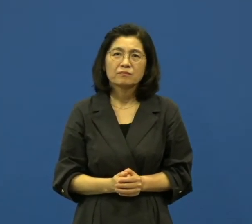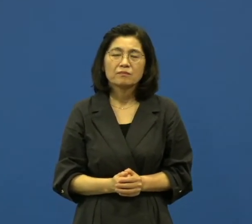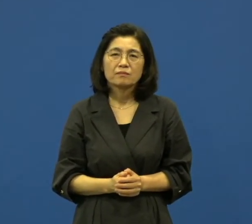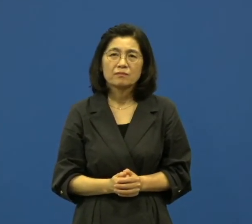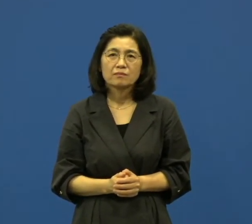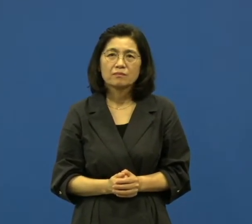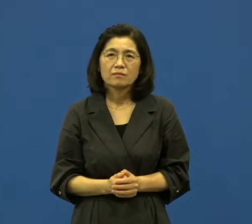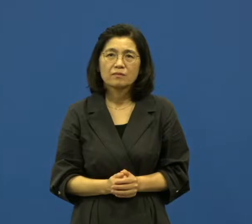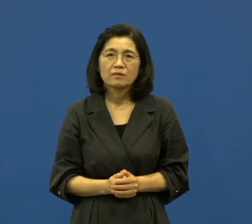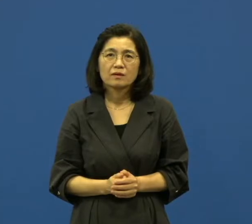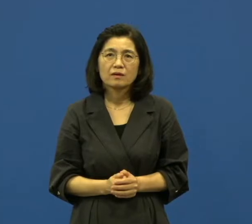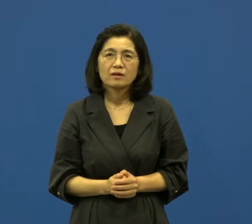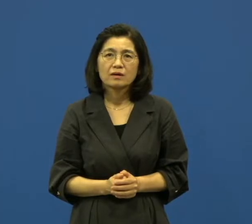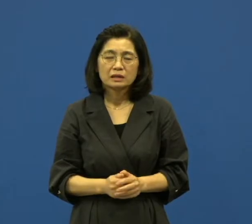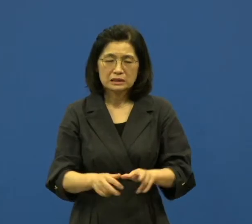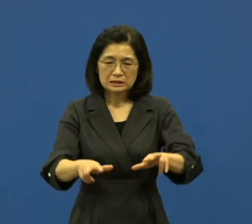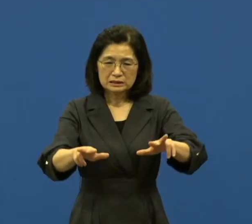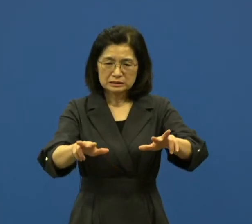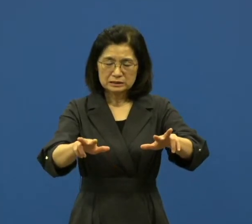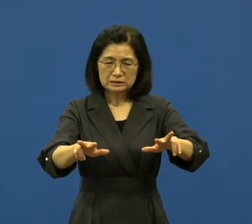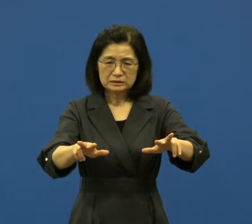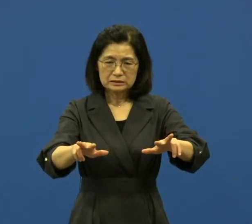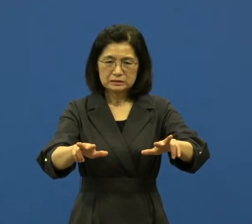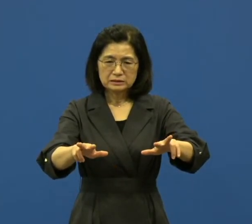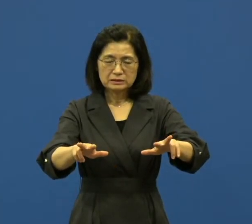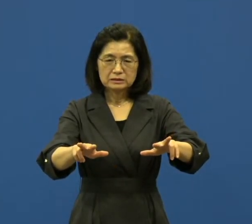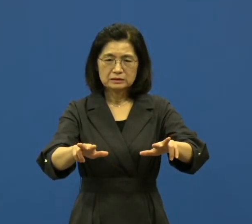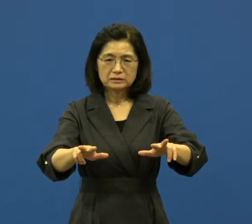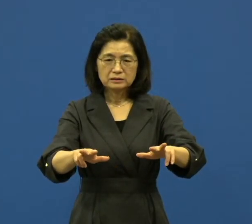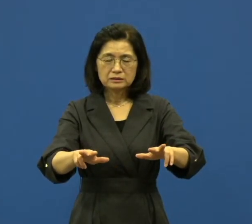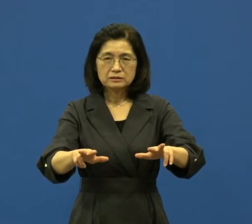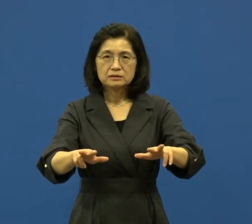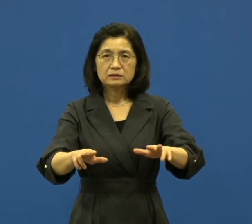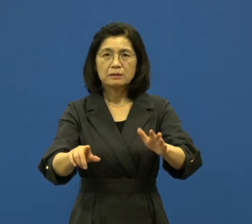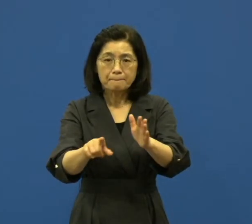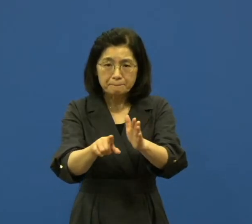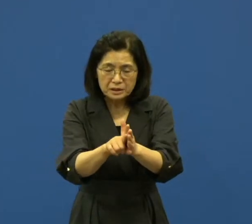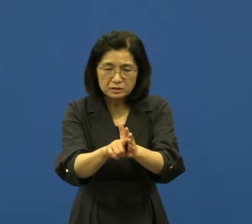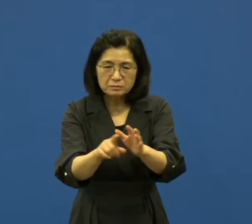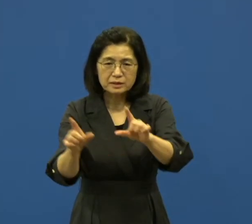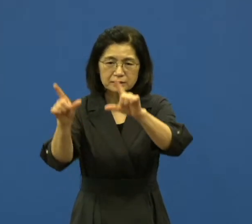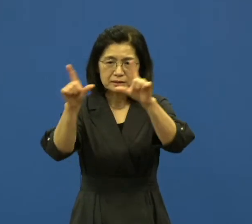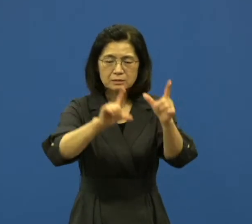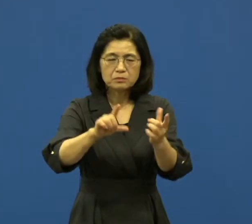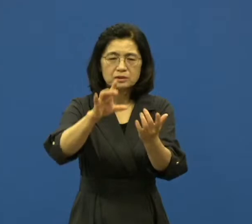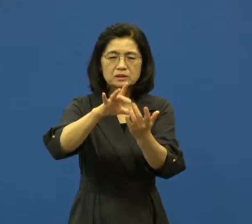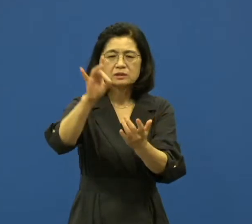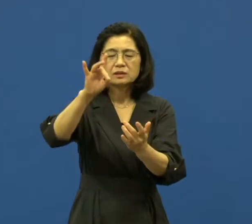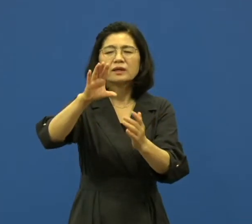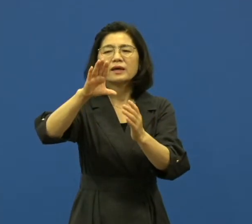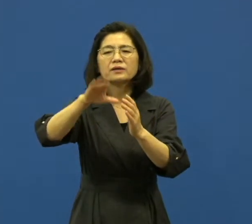그런데 현실은 어렵지만 믿음의 길을 선택해야 될 때가 있대요. 그때 위기감을 느끼는 것입니다.